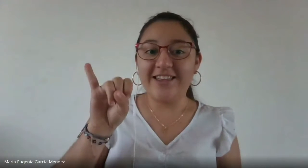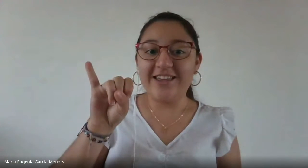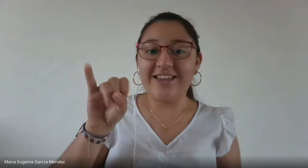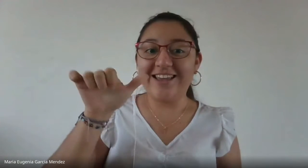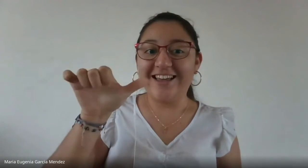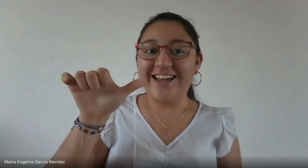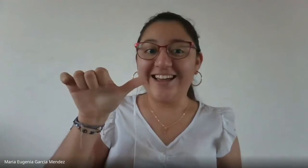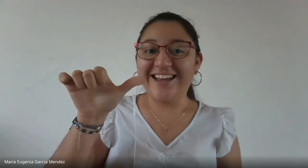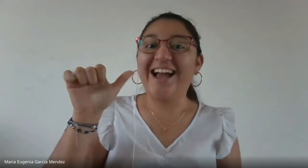ni, ah.